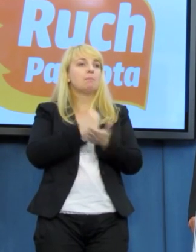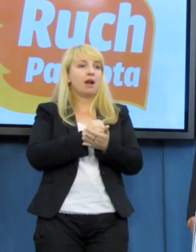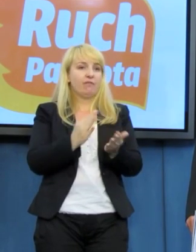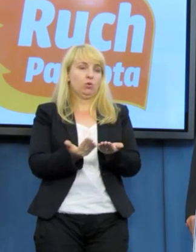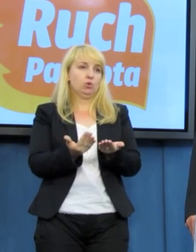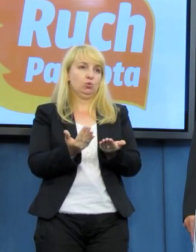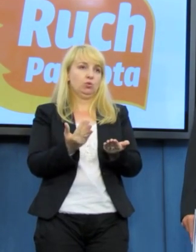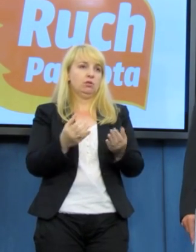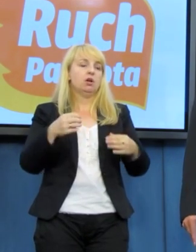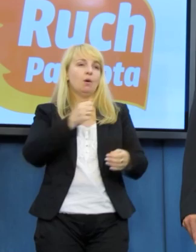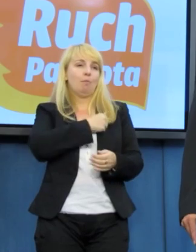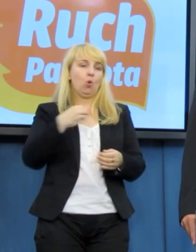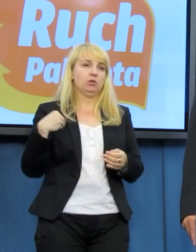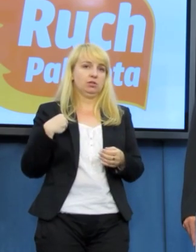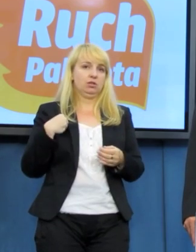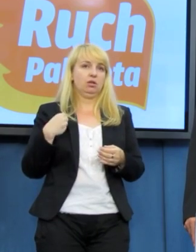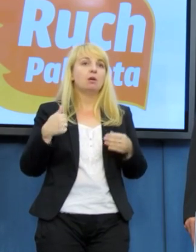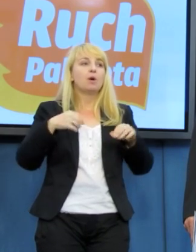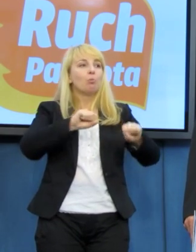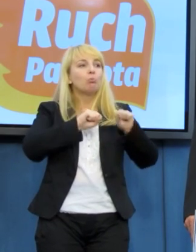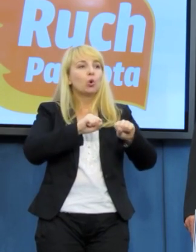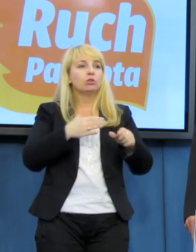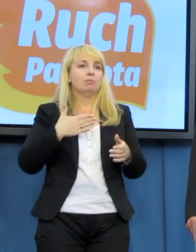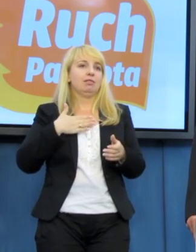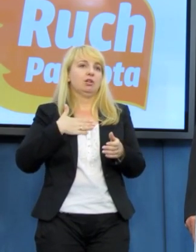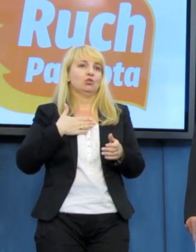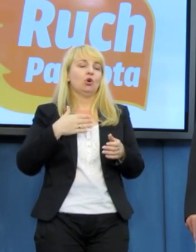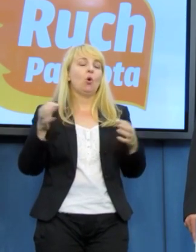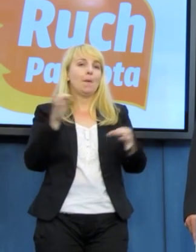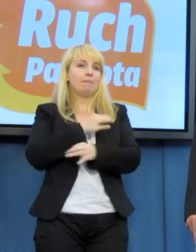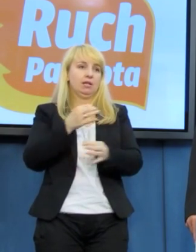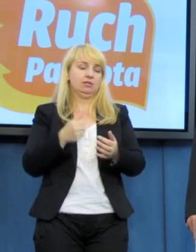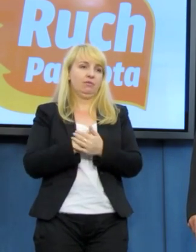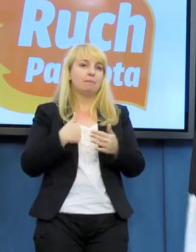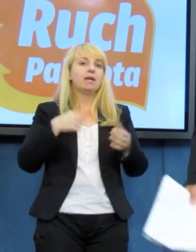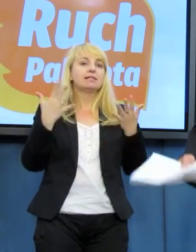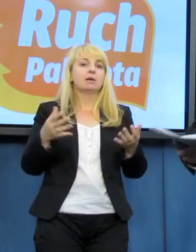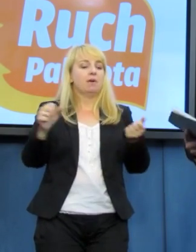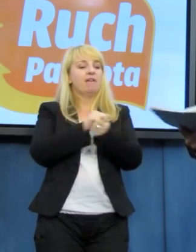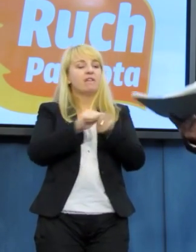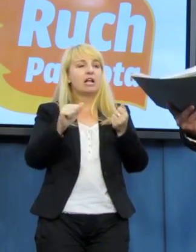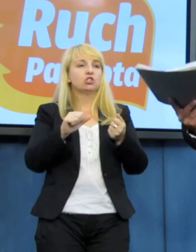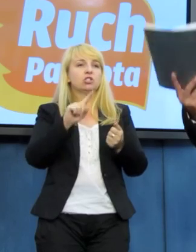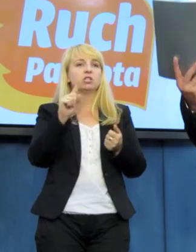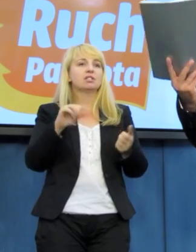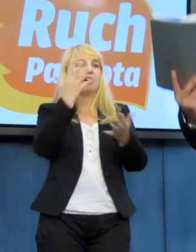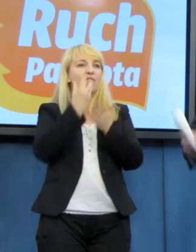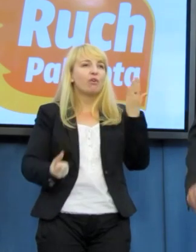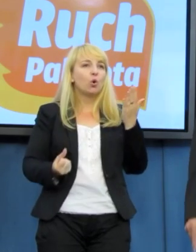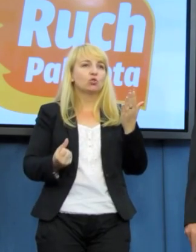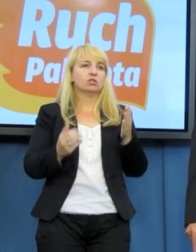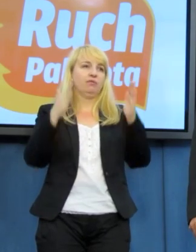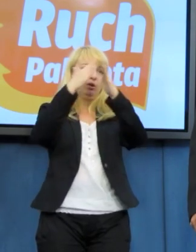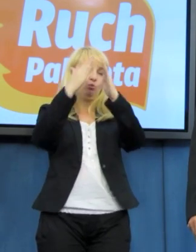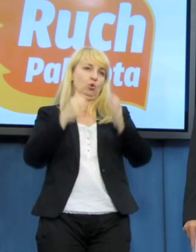żeby bronić Świeckiego Państwa, żeby walczyć z nadużyciami takimi, które niestety z